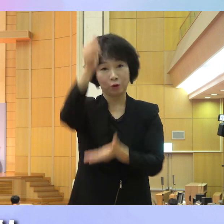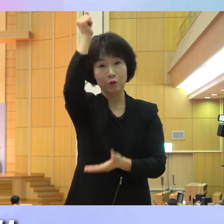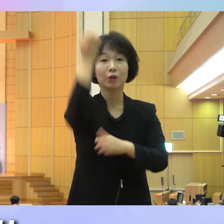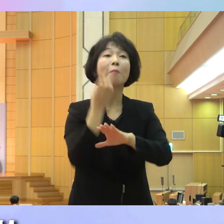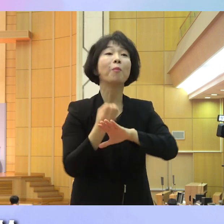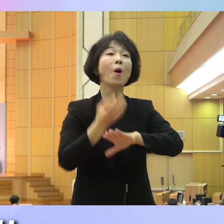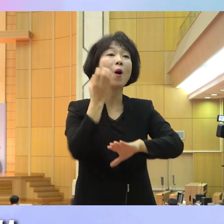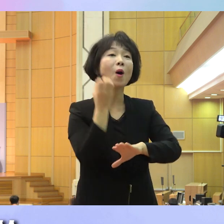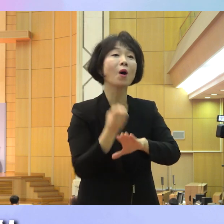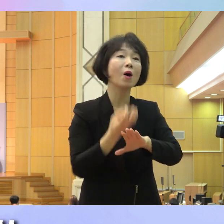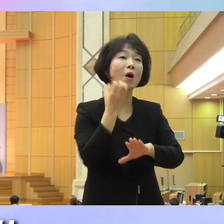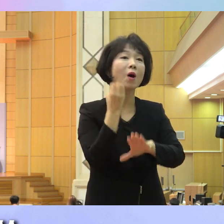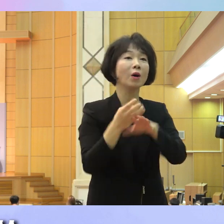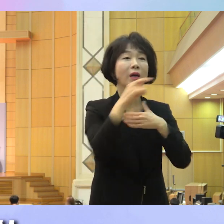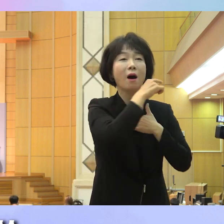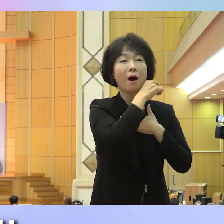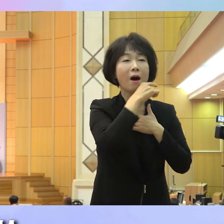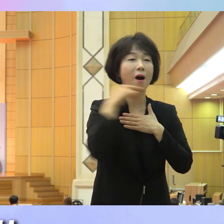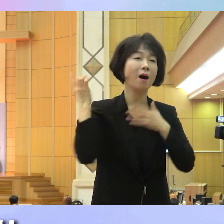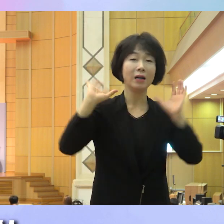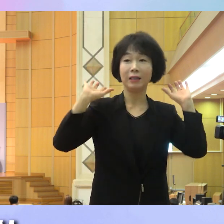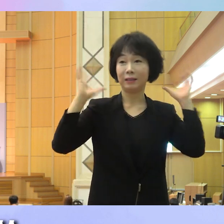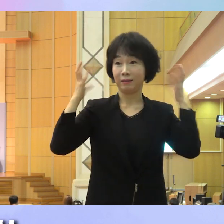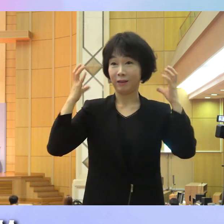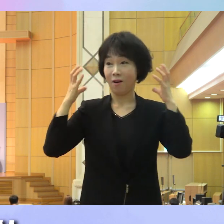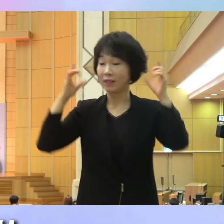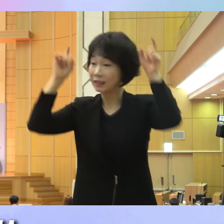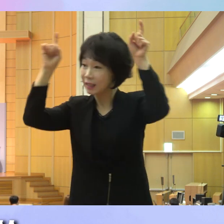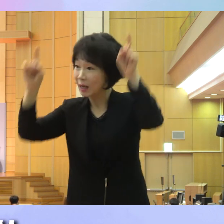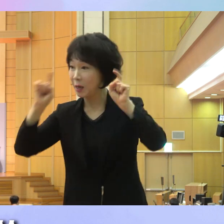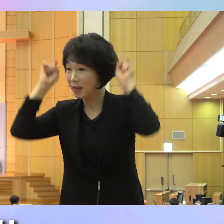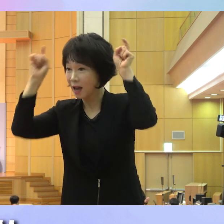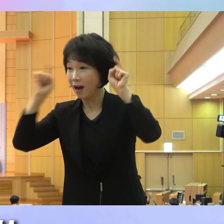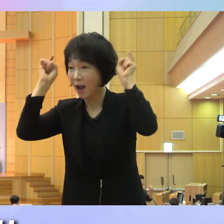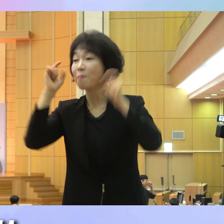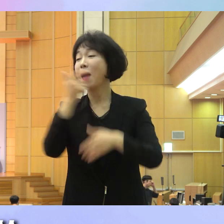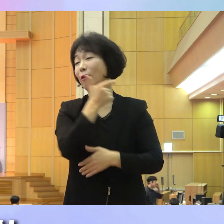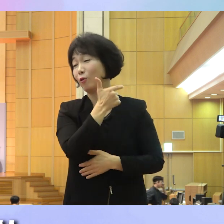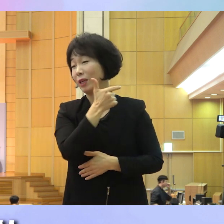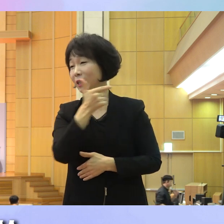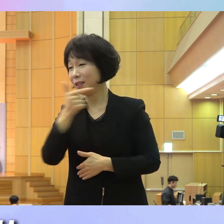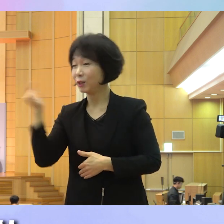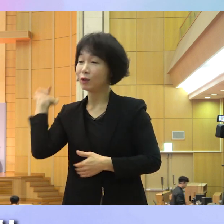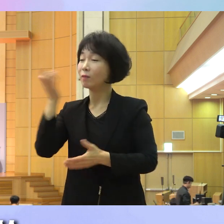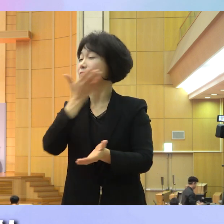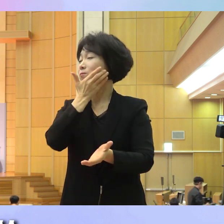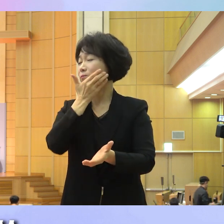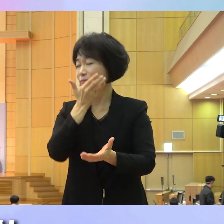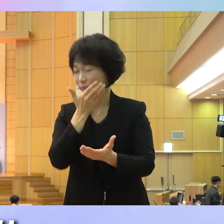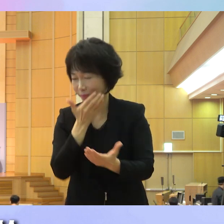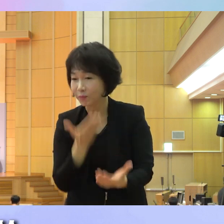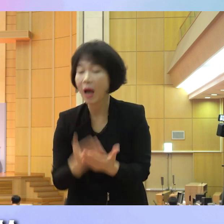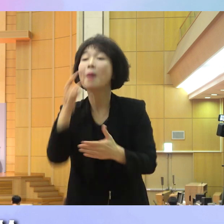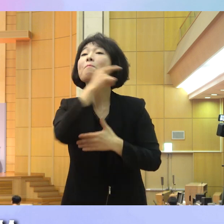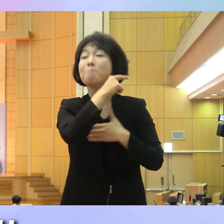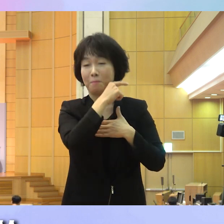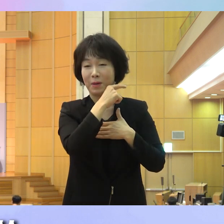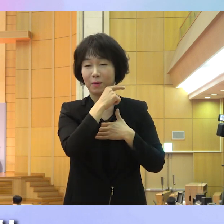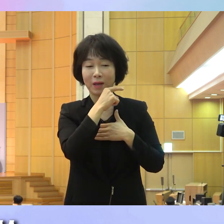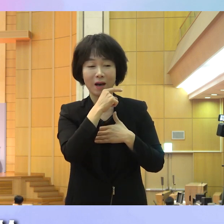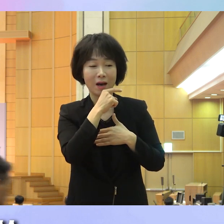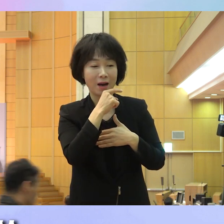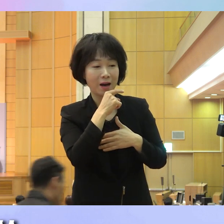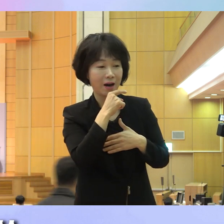믿으오. 주의 보혈 그 어린 양의 매우 귀중한